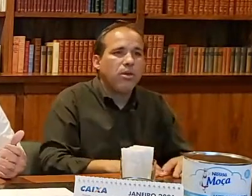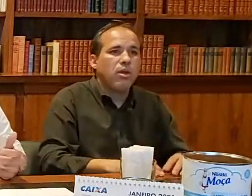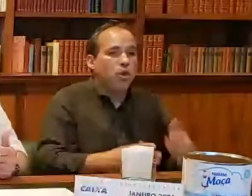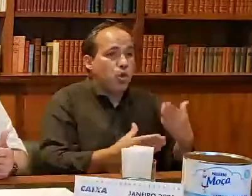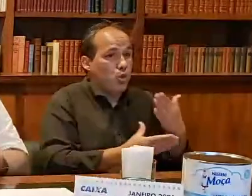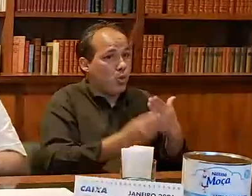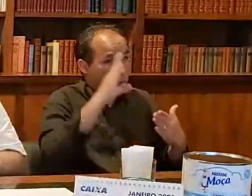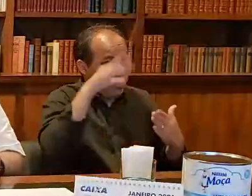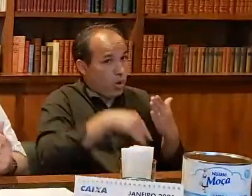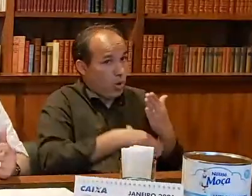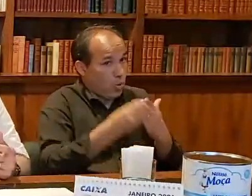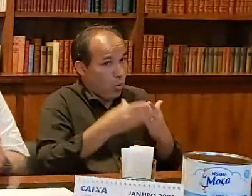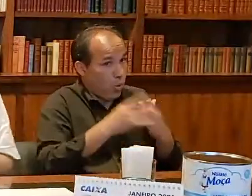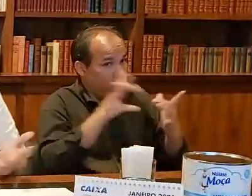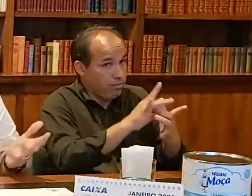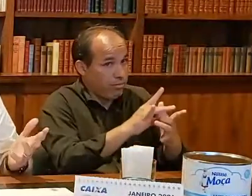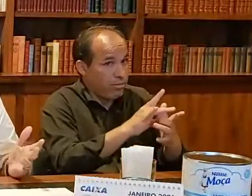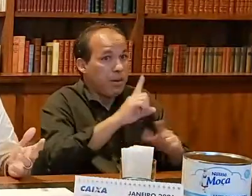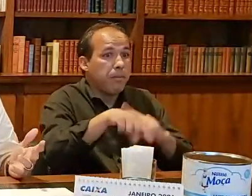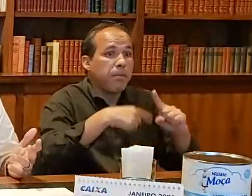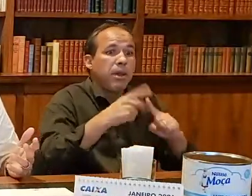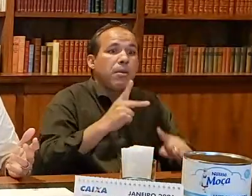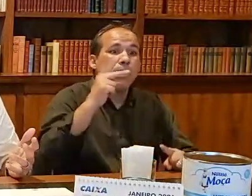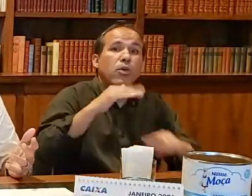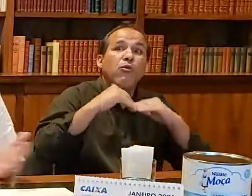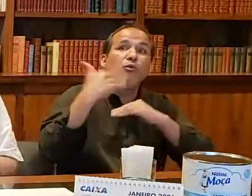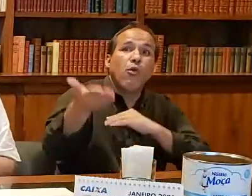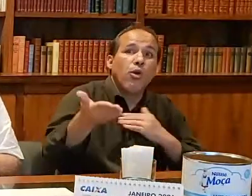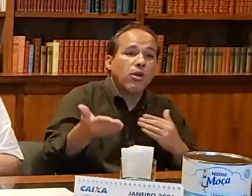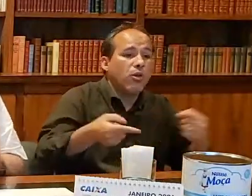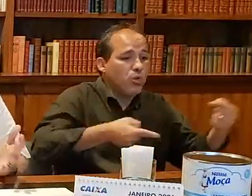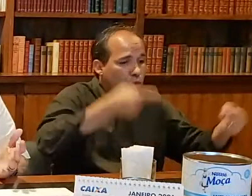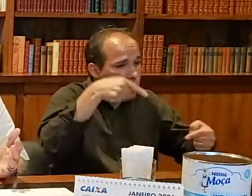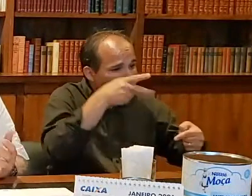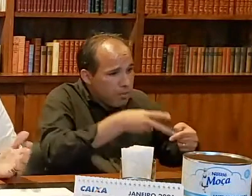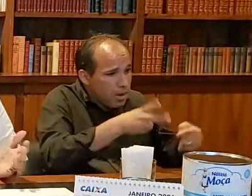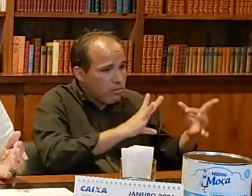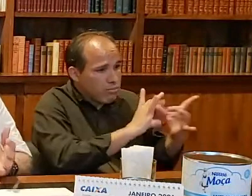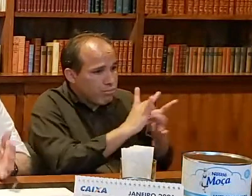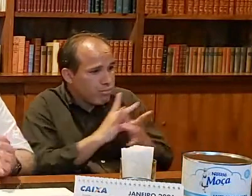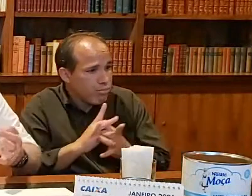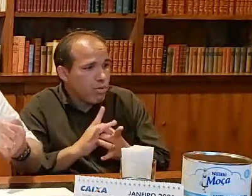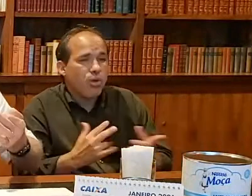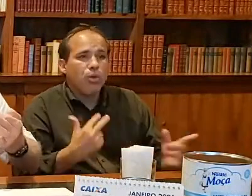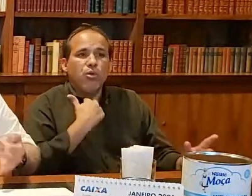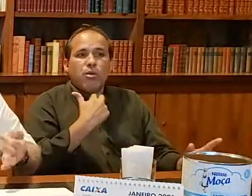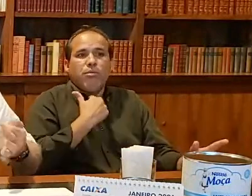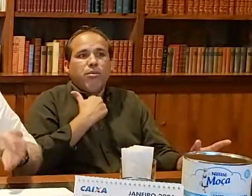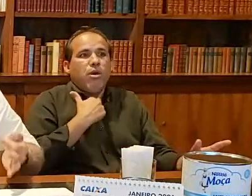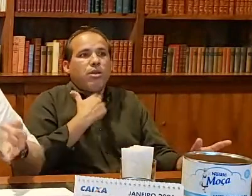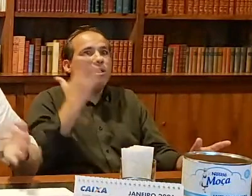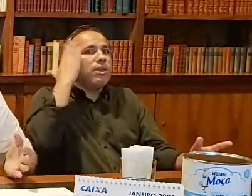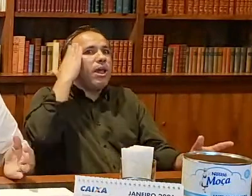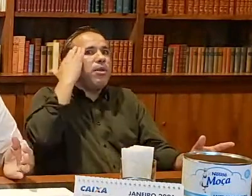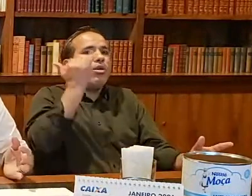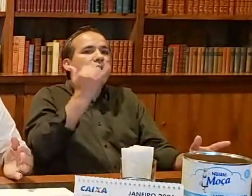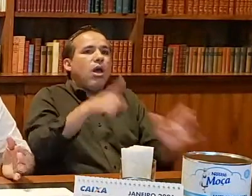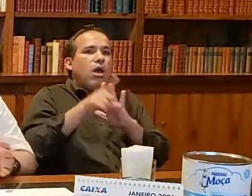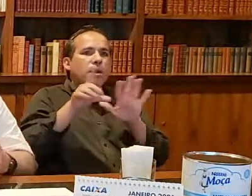e o preço do barril de petróleo lá fora. Então, essa é a discussão que temos que ter. Não podemos ficar a vida toda vivendo sem previsibilidade.